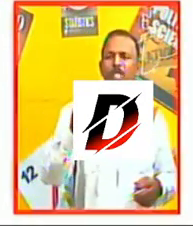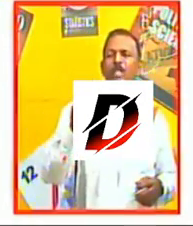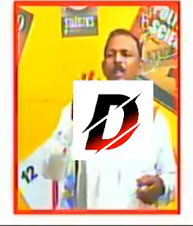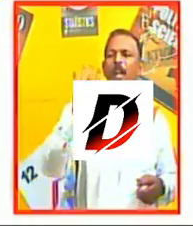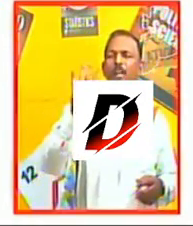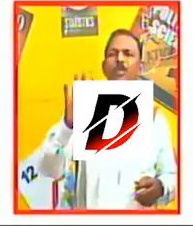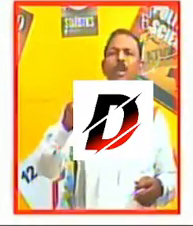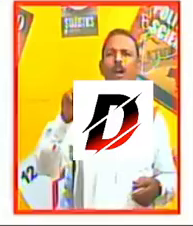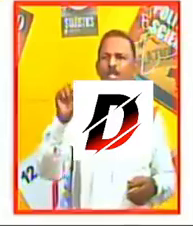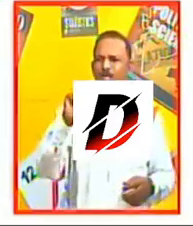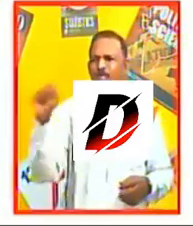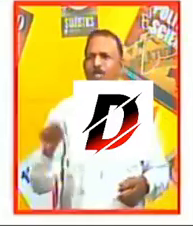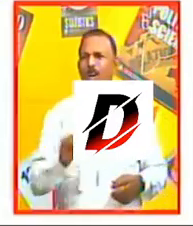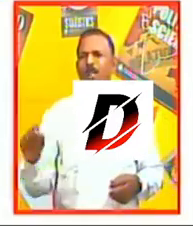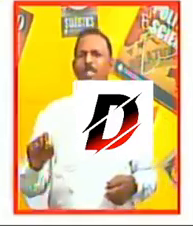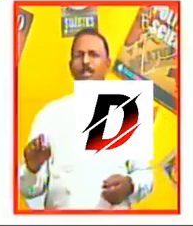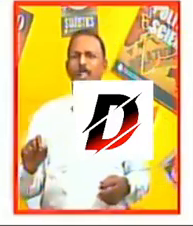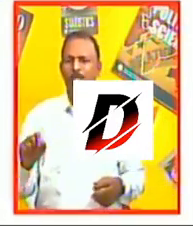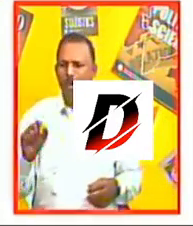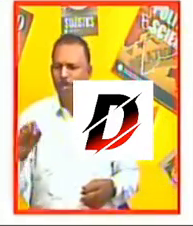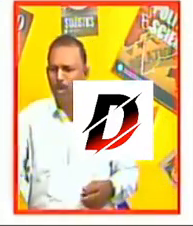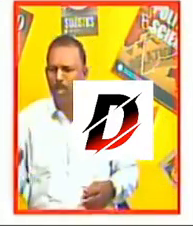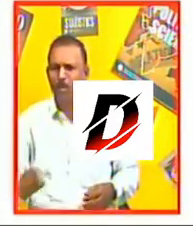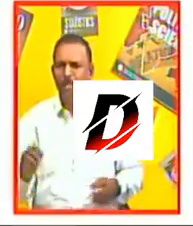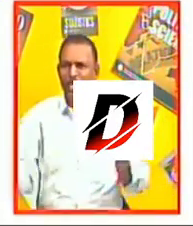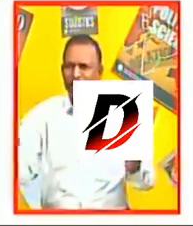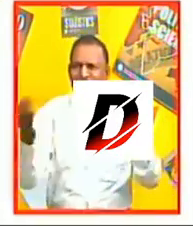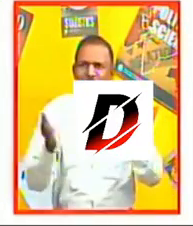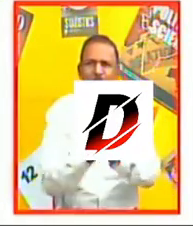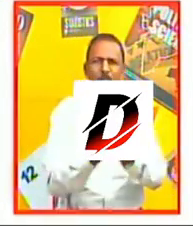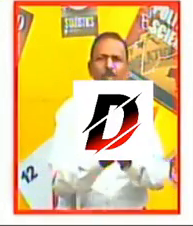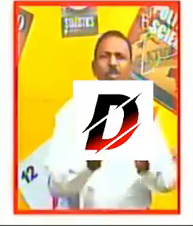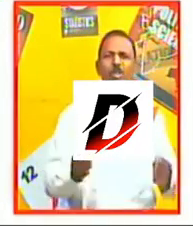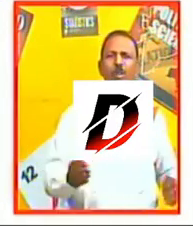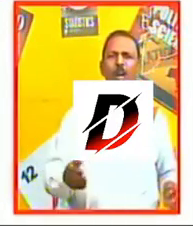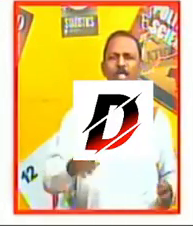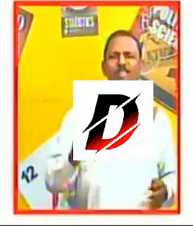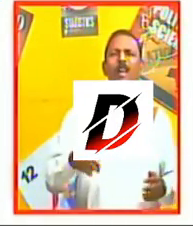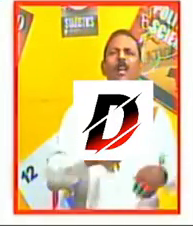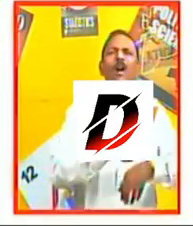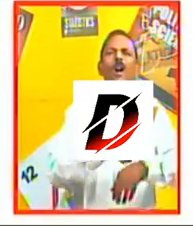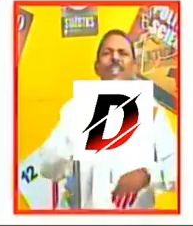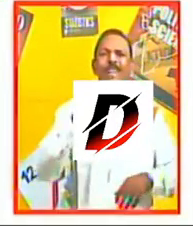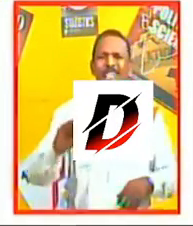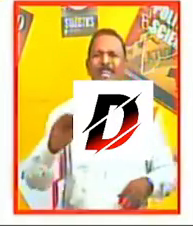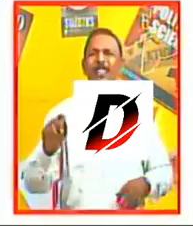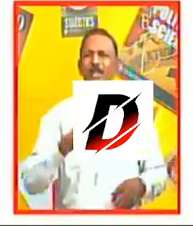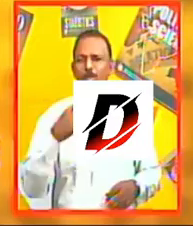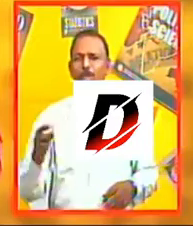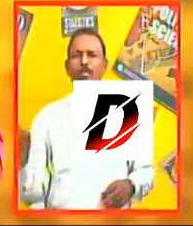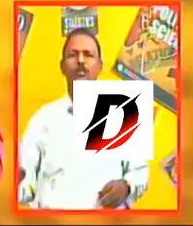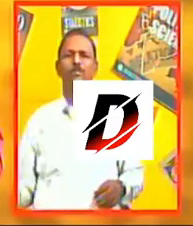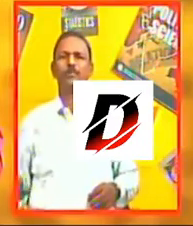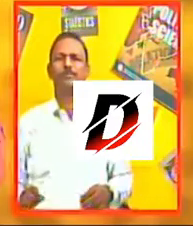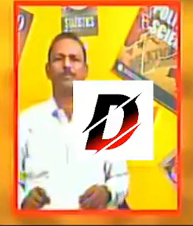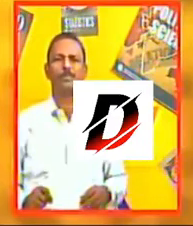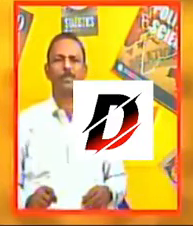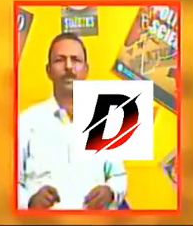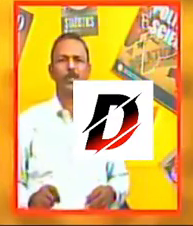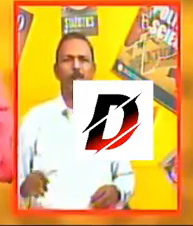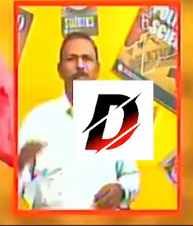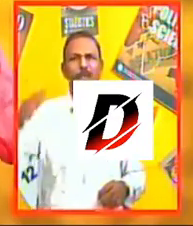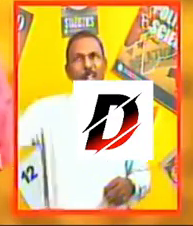35 ஆண்டுகள் வரை உள்ள புள்ளி விவரங்களை சேகரிப்பதற்கு காலநிலை என்று நாம் குறிப்பிட்டு கூறுகிறோம். இப்போ